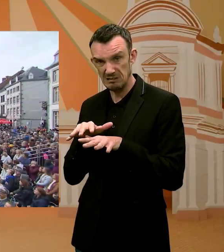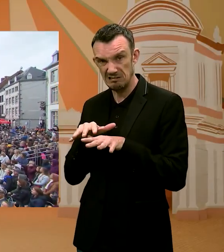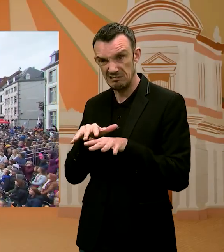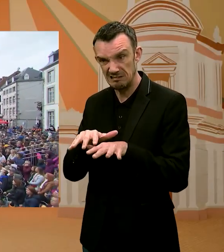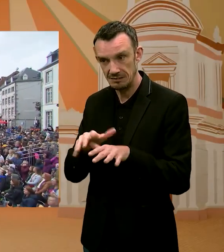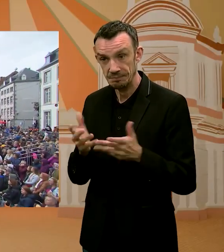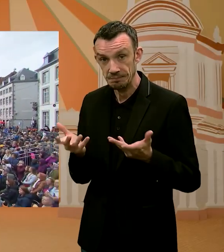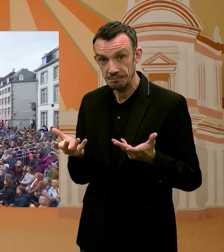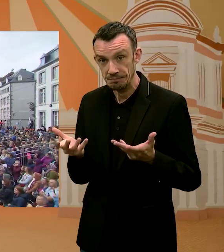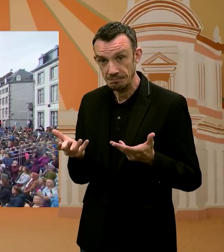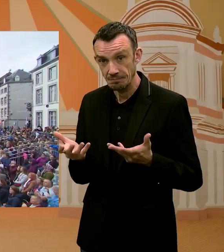Alors,